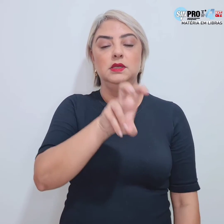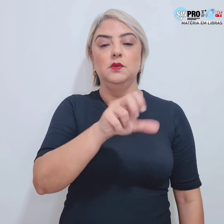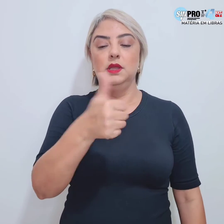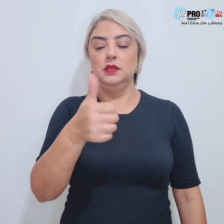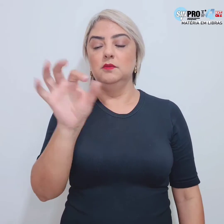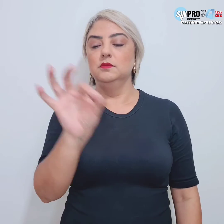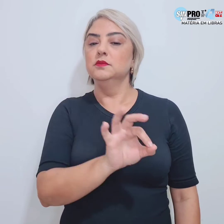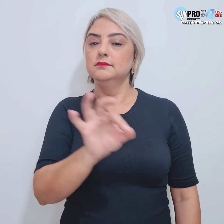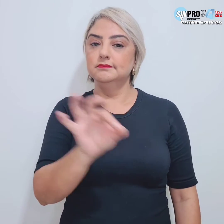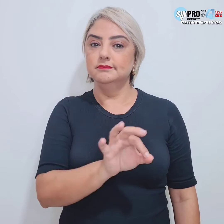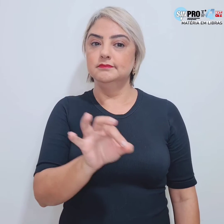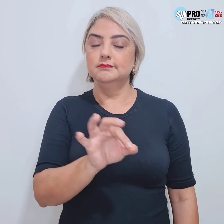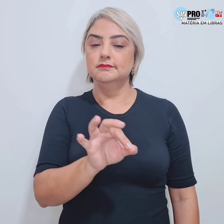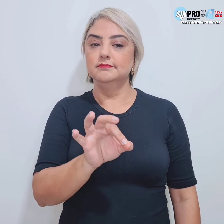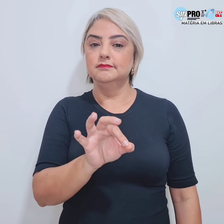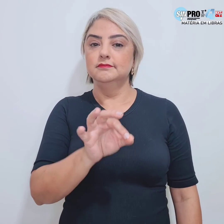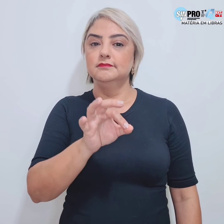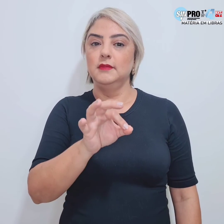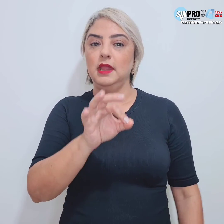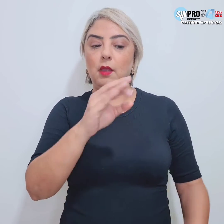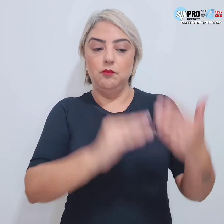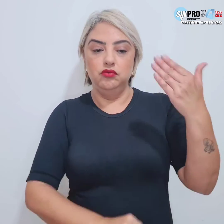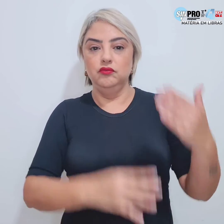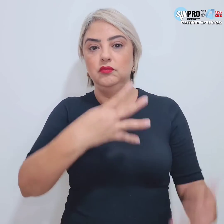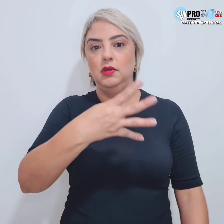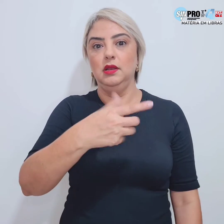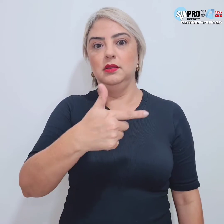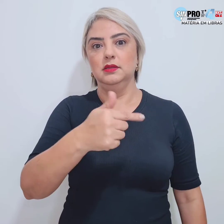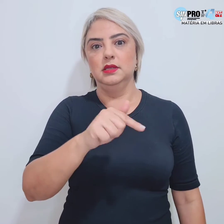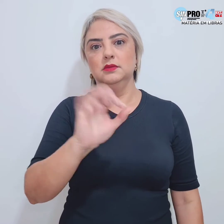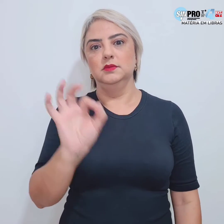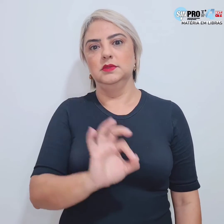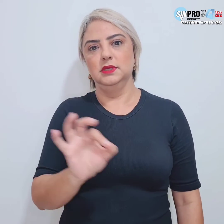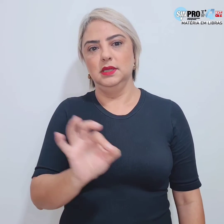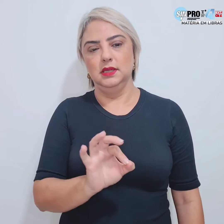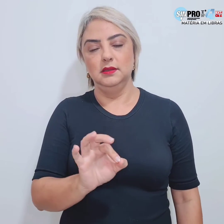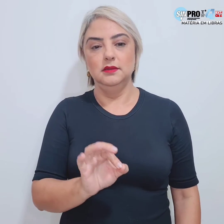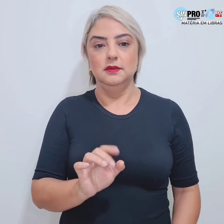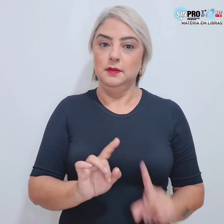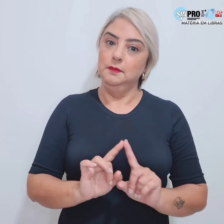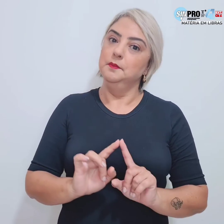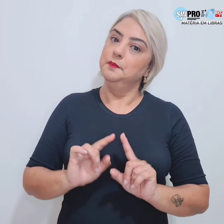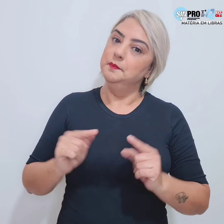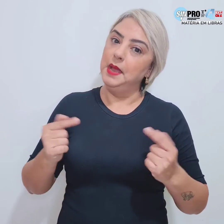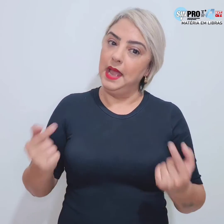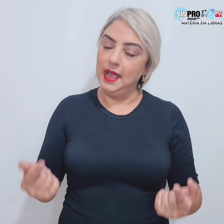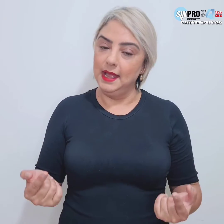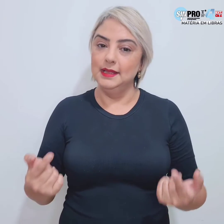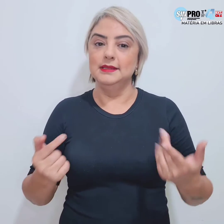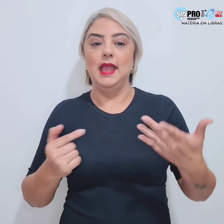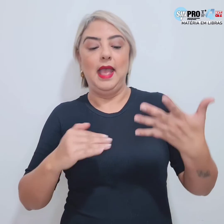% para 47%. Enquanto isso, a classe baixa